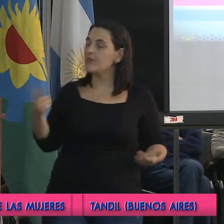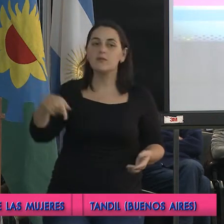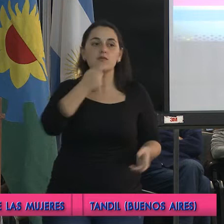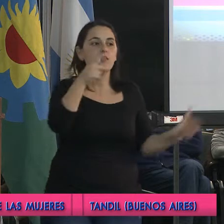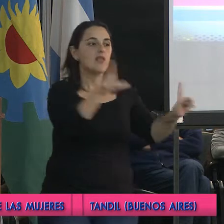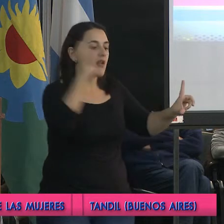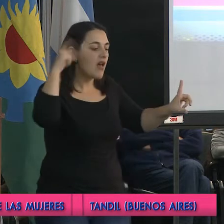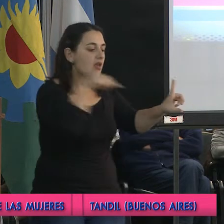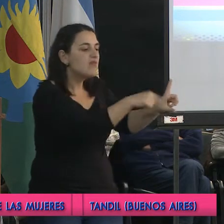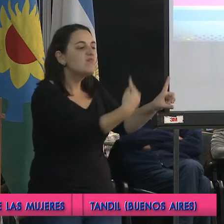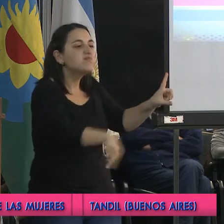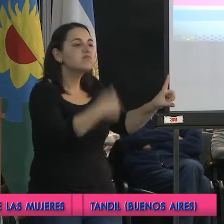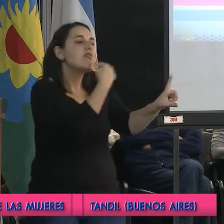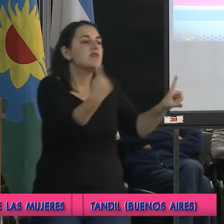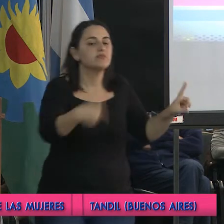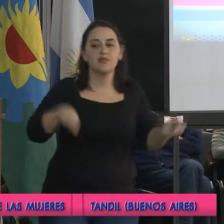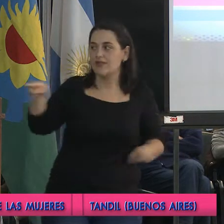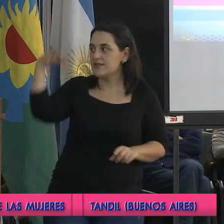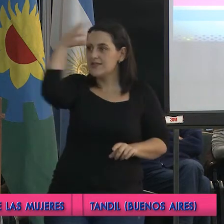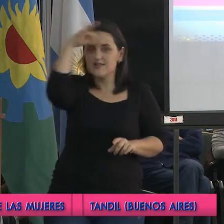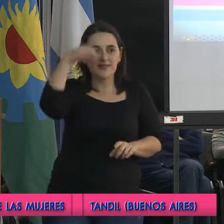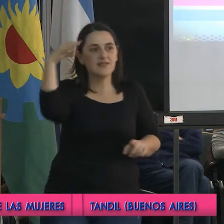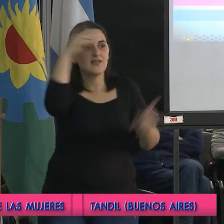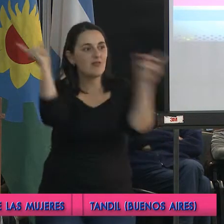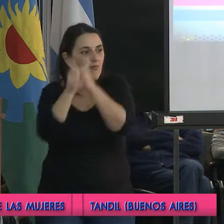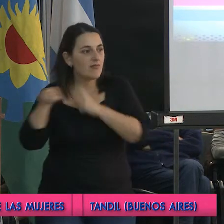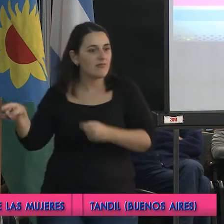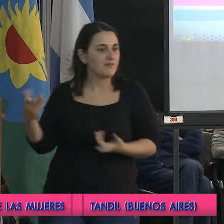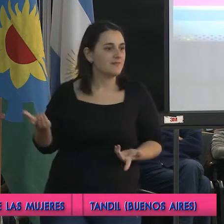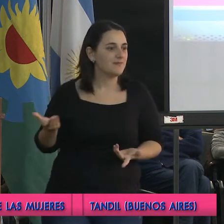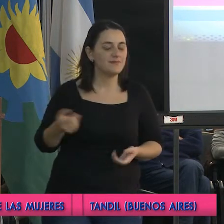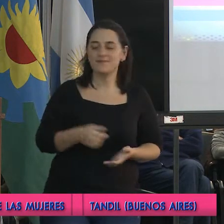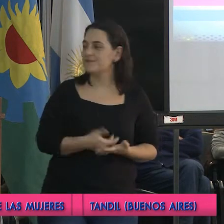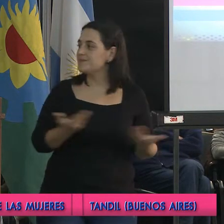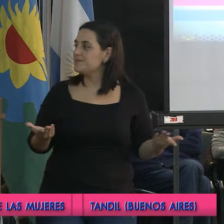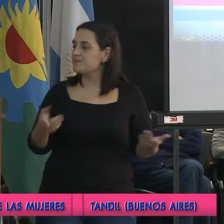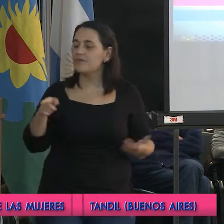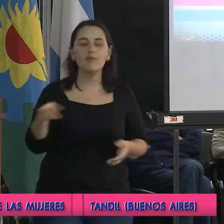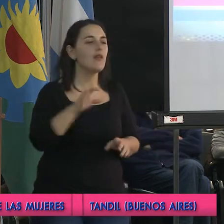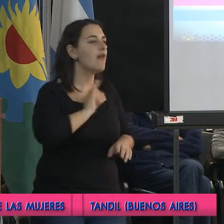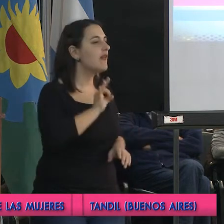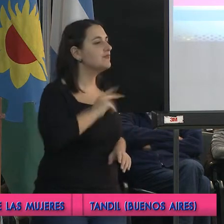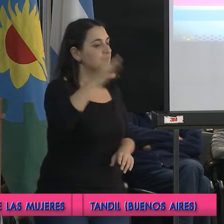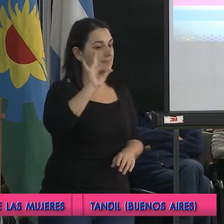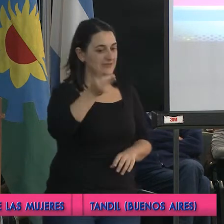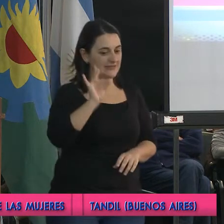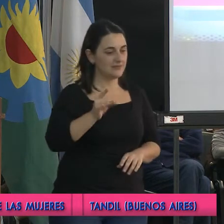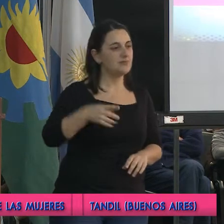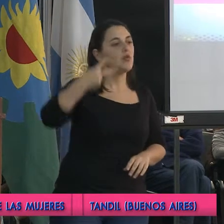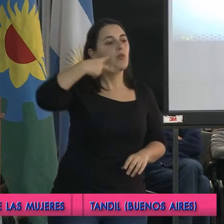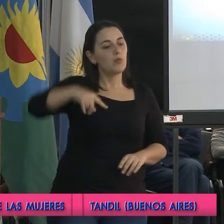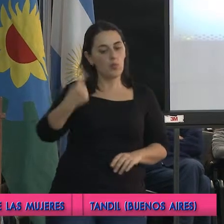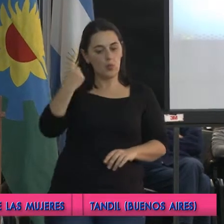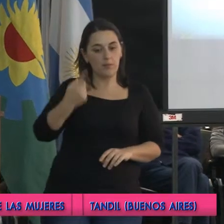que me comprenden diariamente por ser psiquiatra y psicoanalista. En diciembre del 2001, un